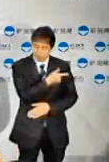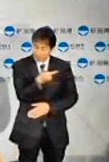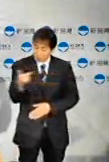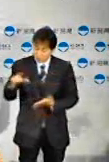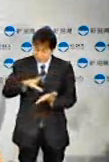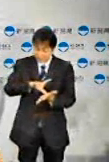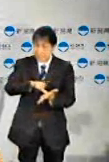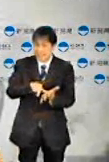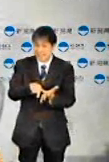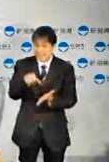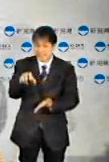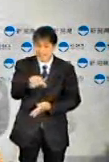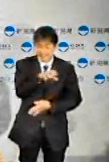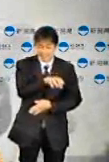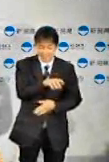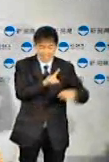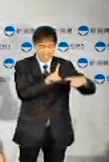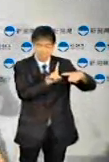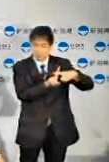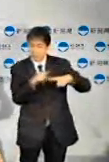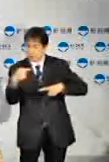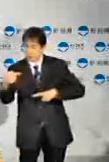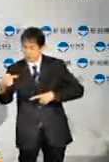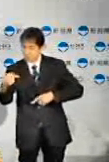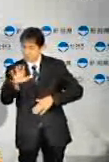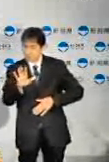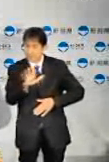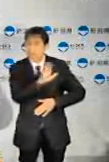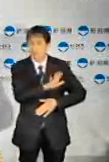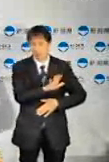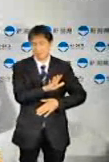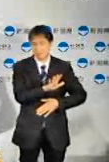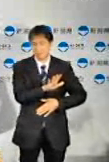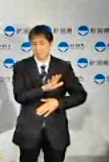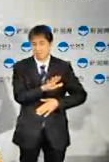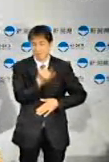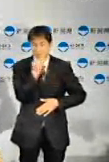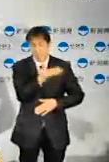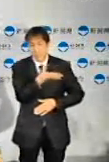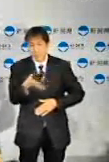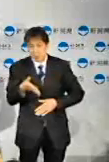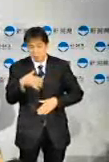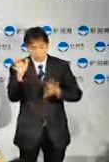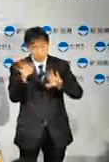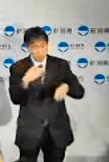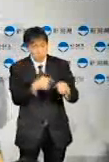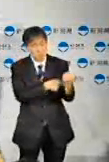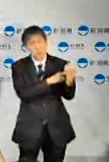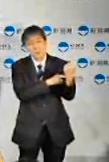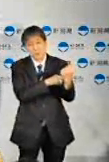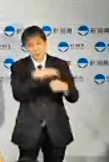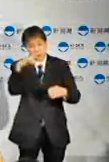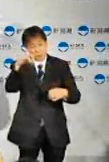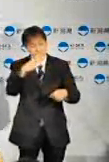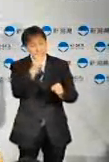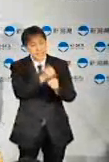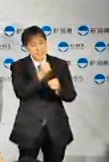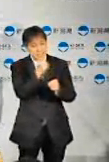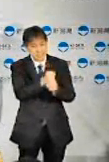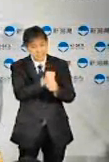地域でもプラスももちろんマイナスもある中で、洋上風力というものに取り組んでいる地域